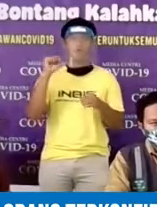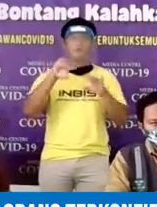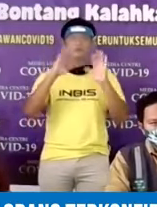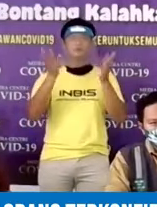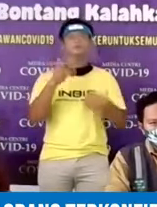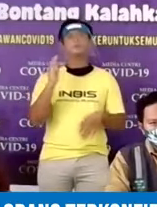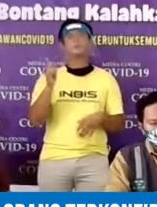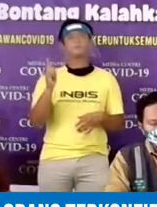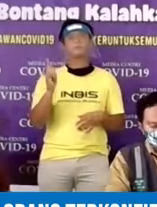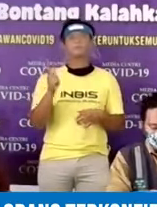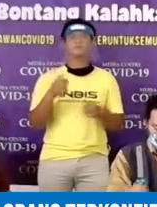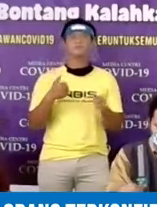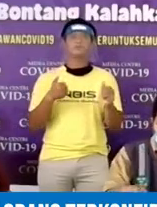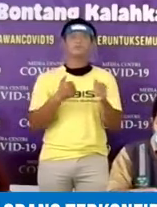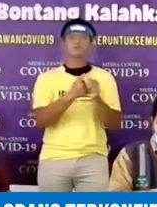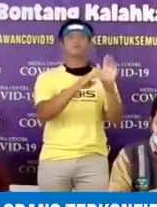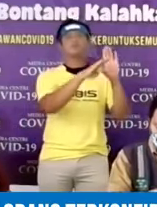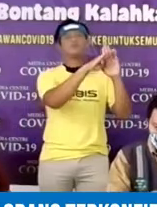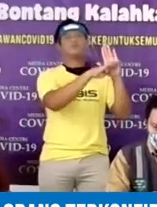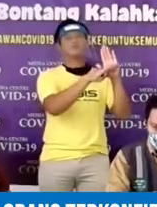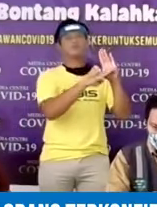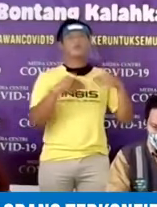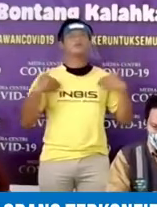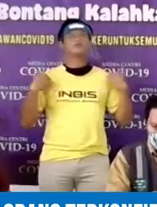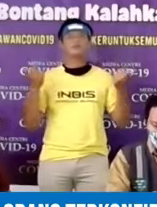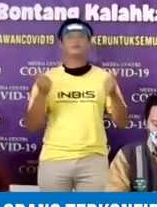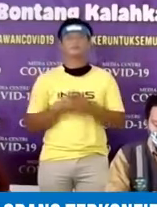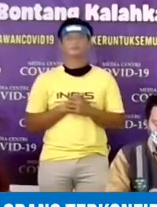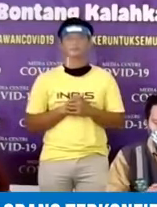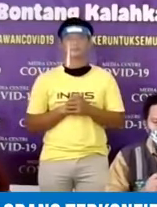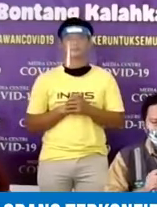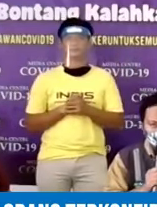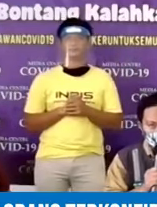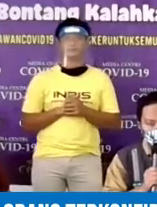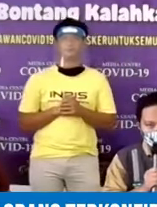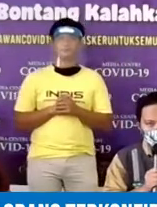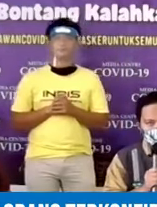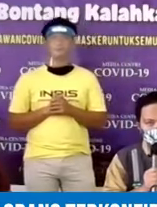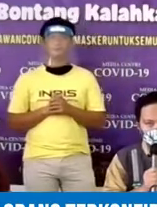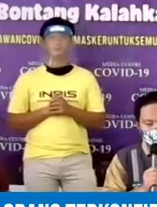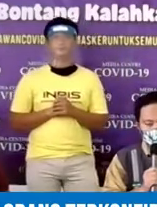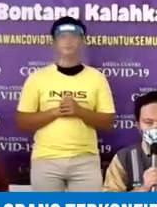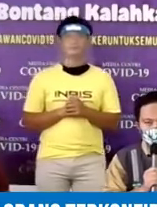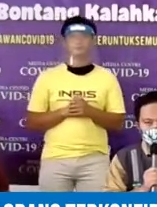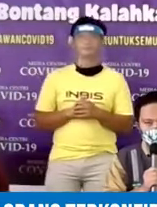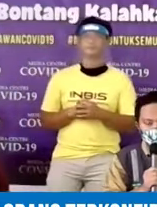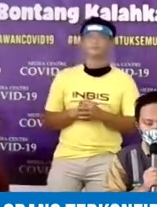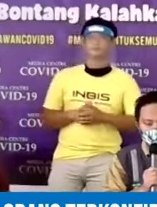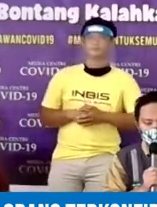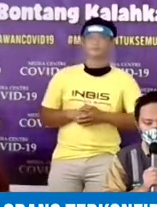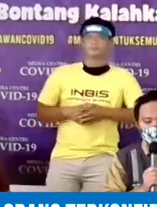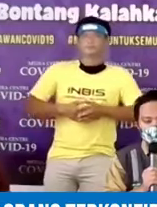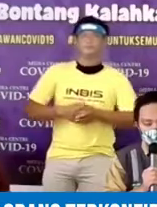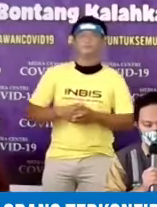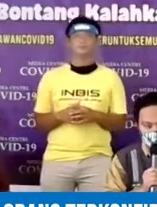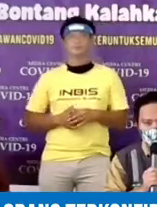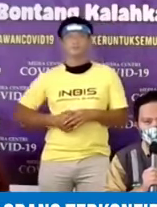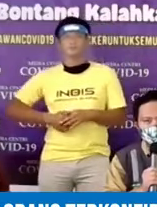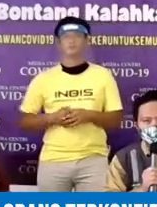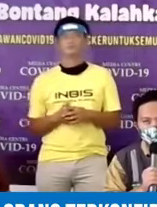halo artinya mereka juga sudah bisa beraktifitas pak ya beraktifitas seharian ya gitu ya iya semuanya kita nyatakan